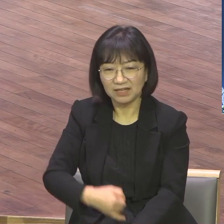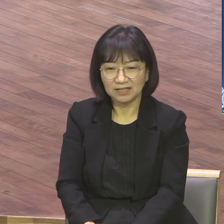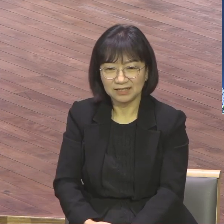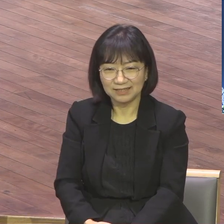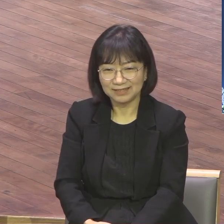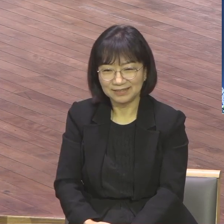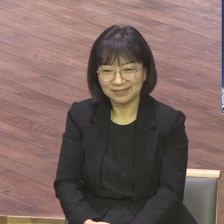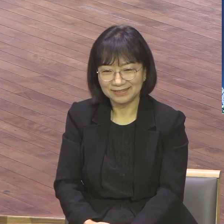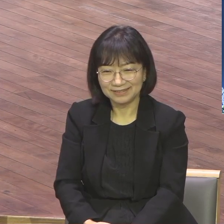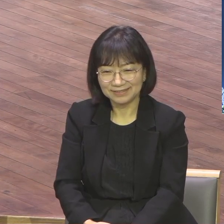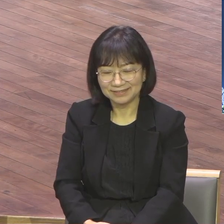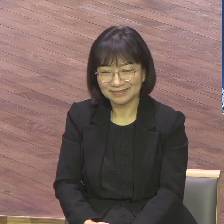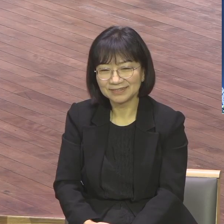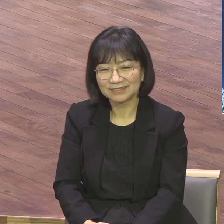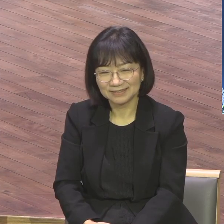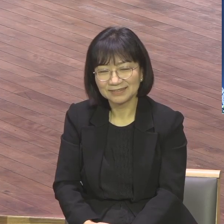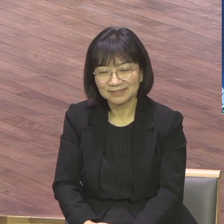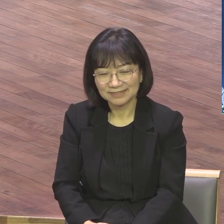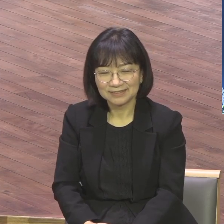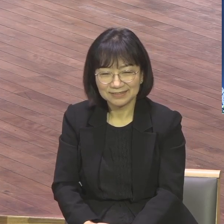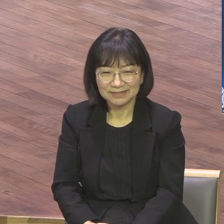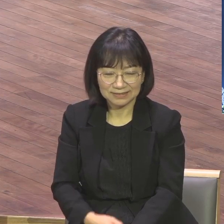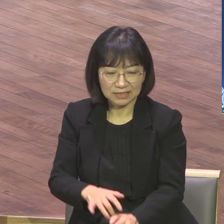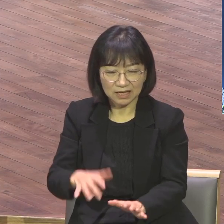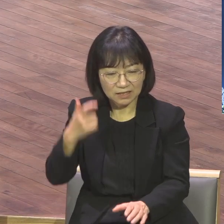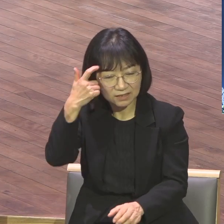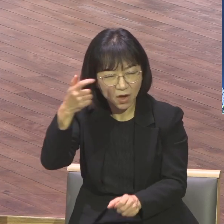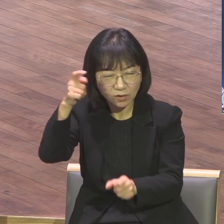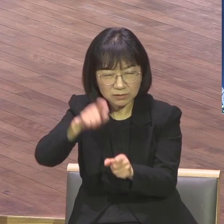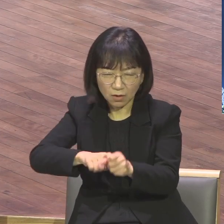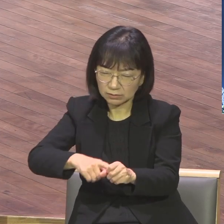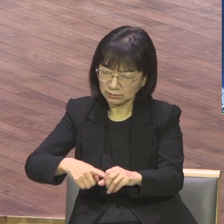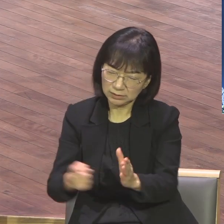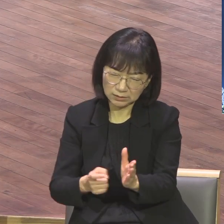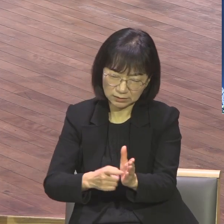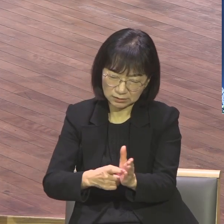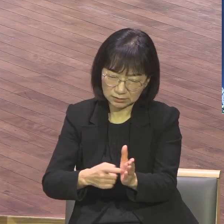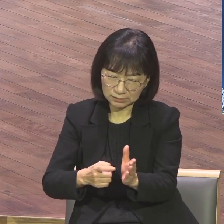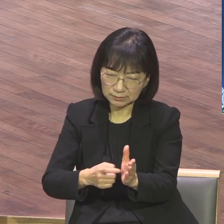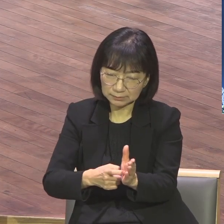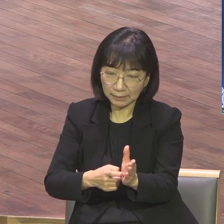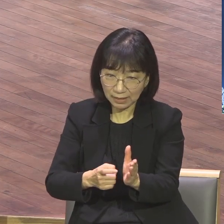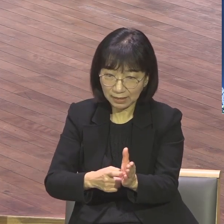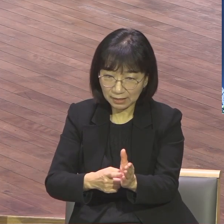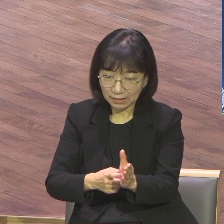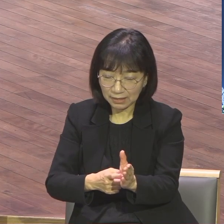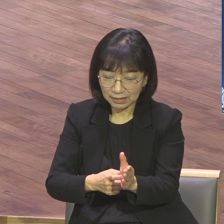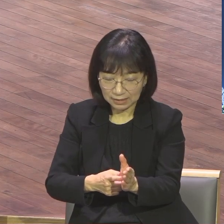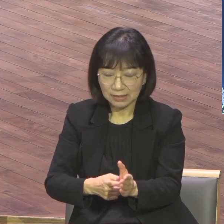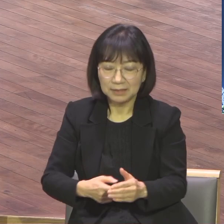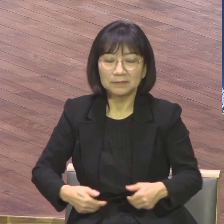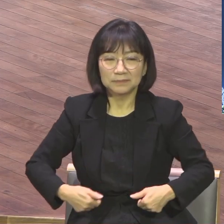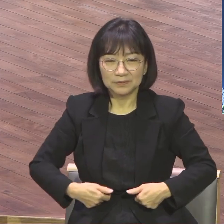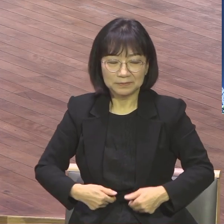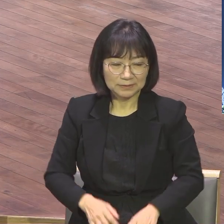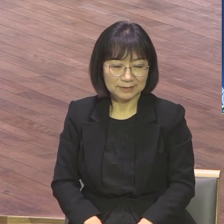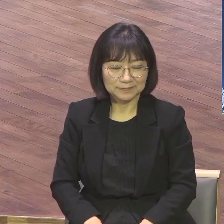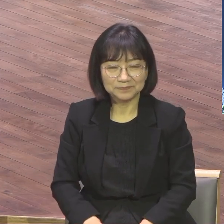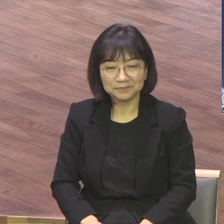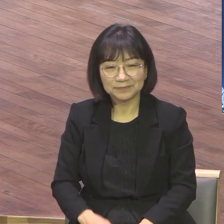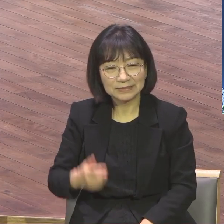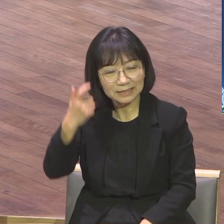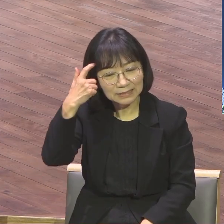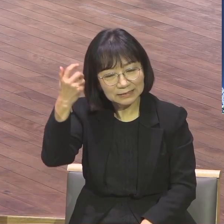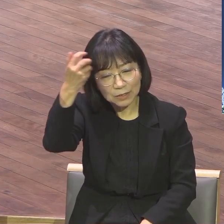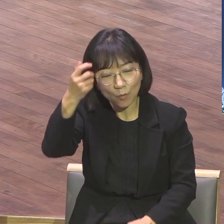영적 여러분 이 시급성을 깨달으시기 바랍니다. 영혼 구원의 골든 타임이란 게